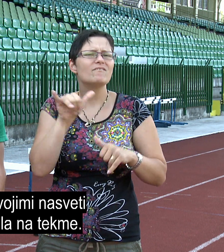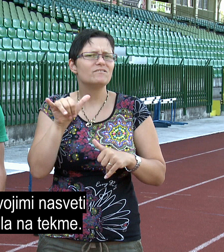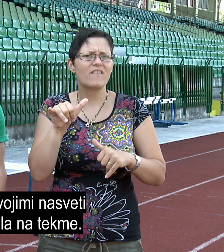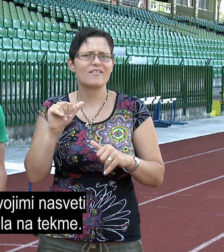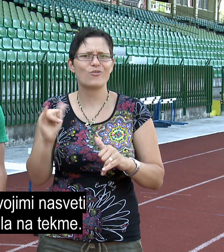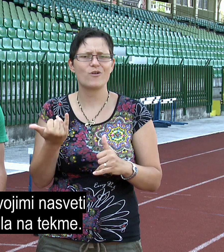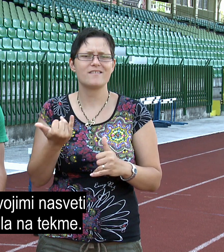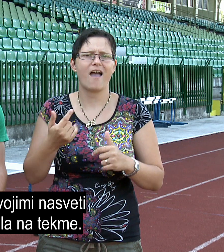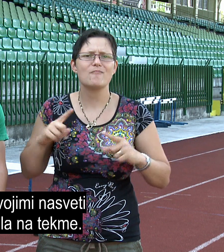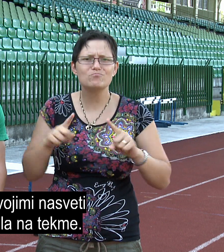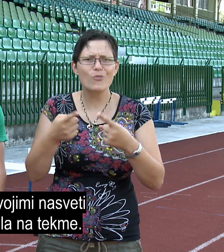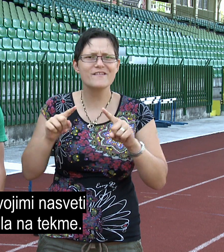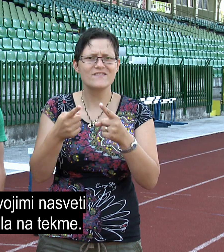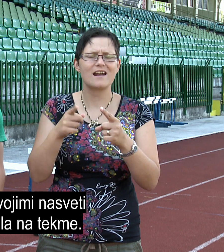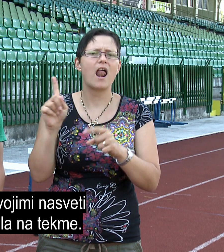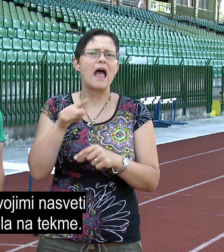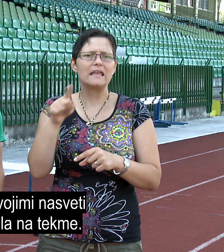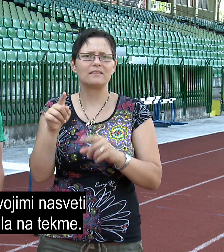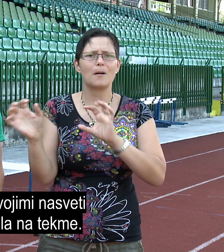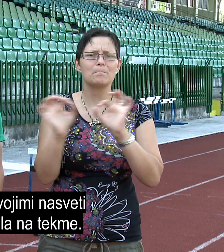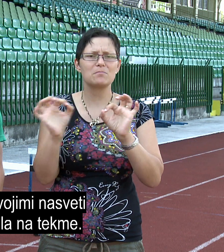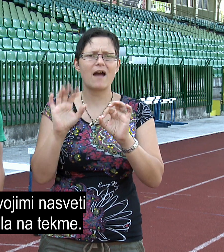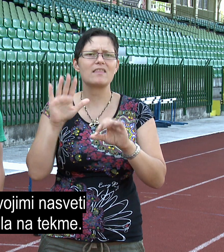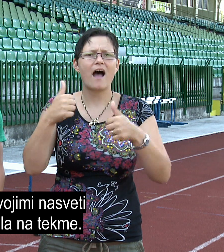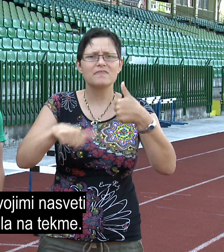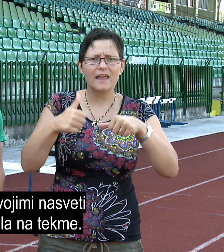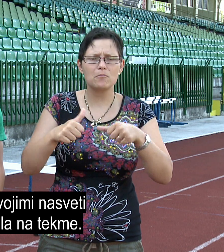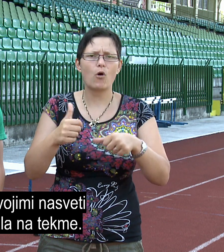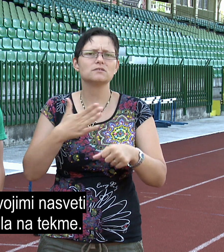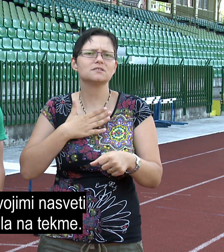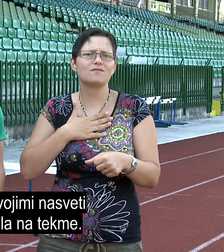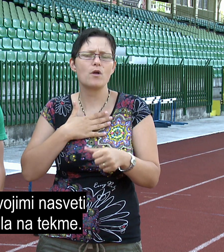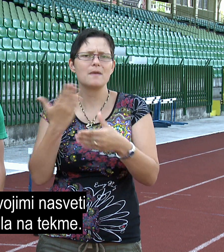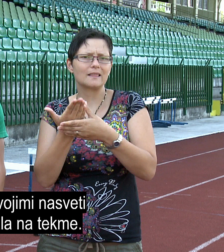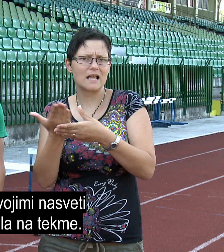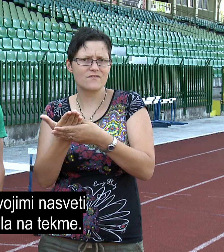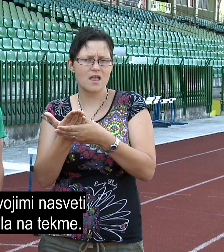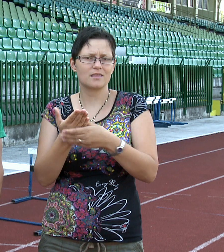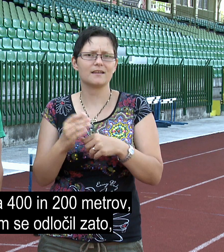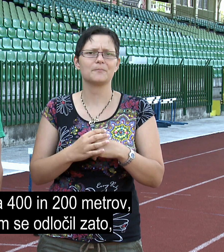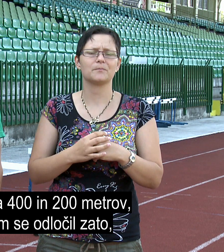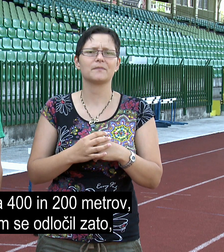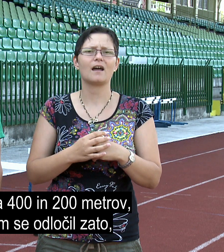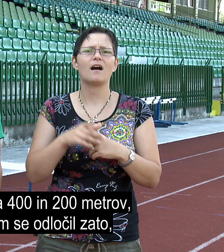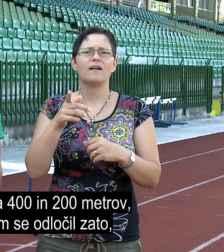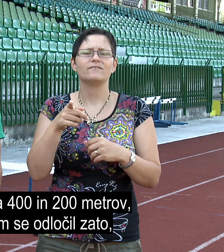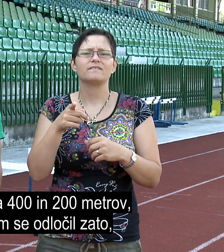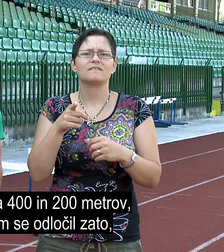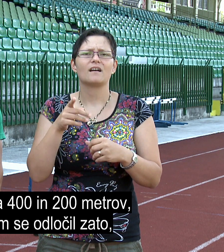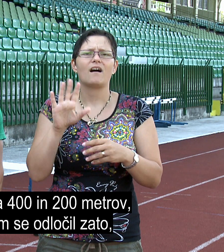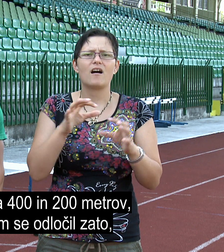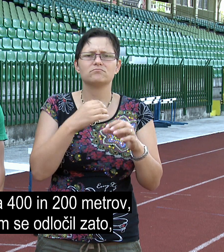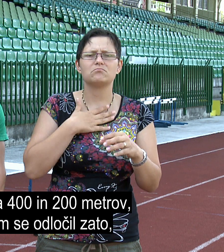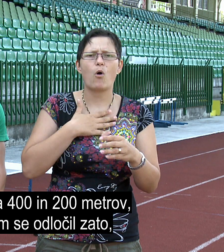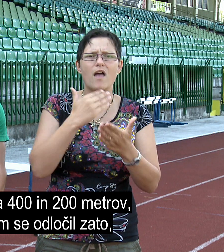in pripravila na tekmo s svojimi nasveti. Moji disciplini sta 400 in